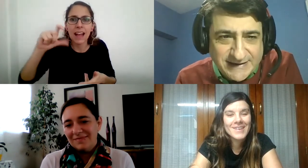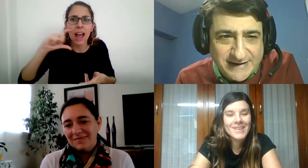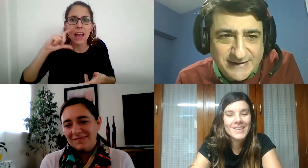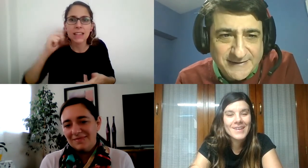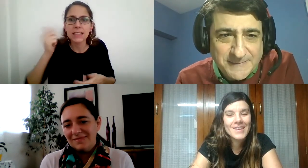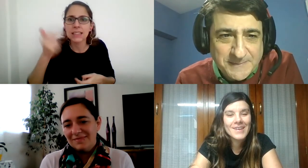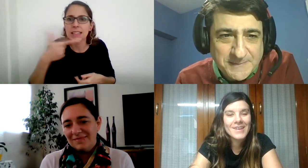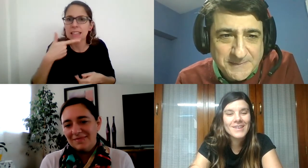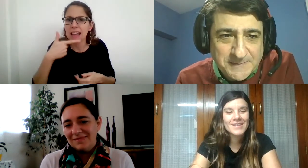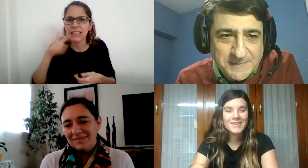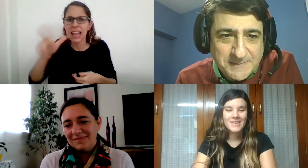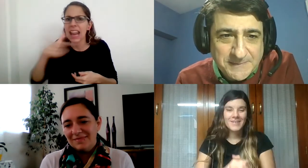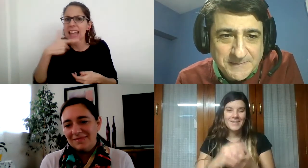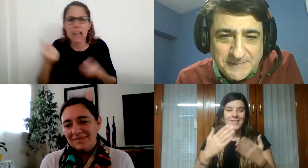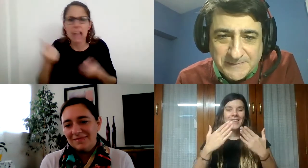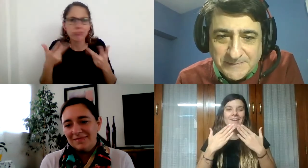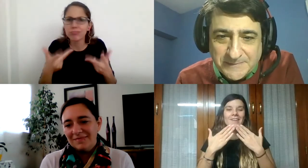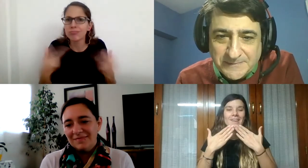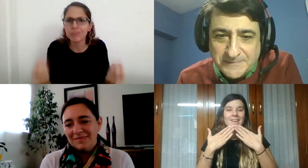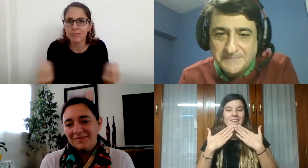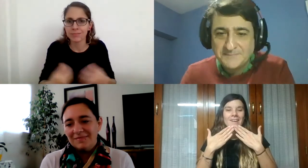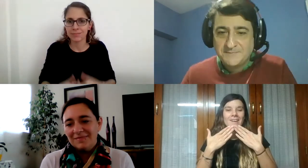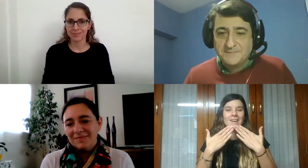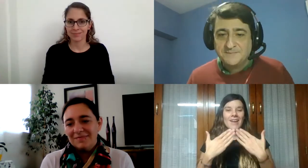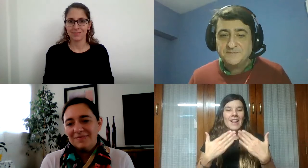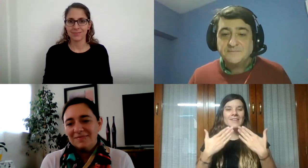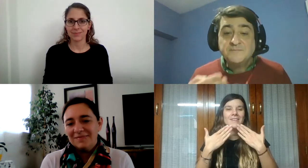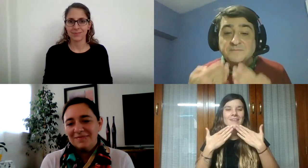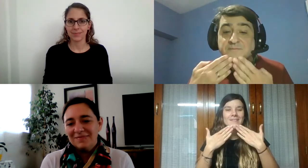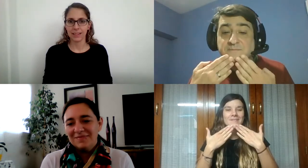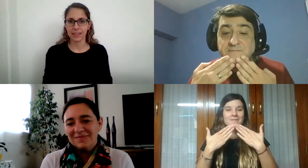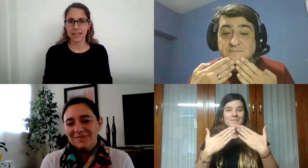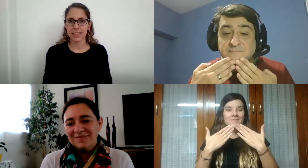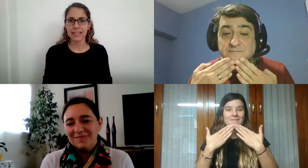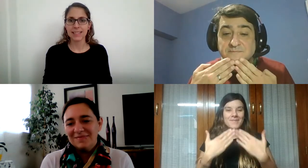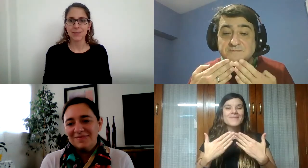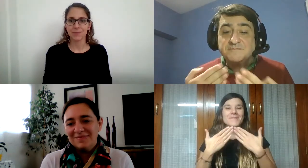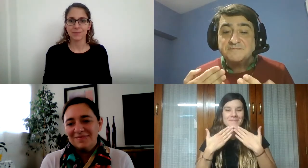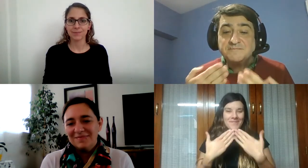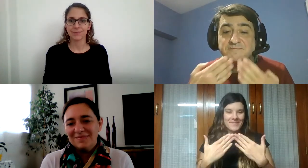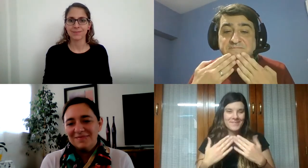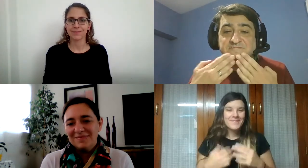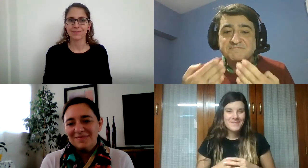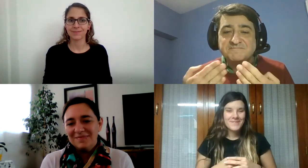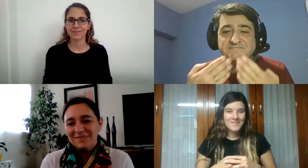argentina. Gracias.